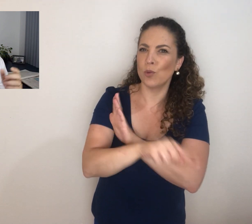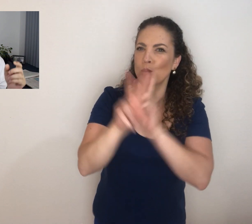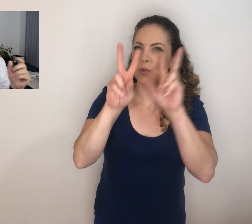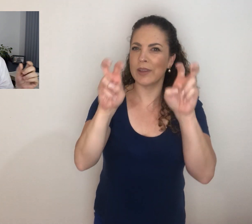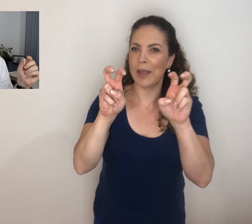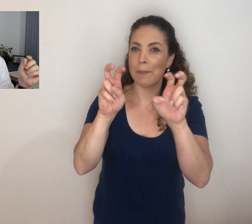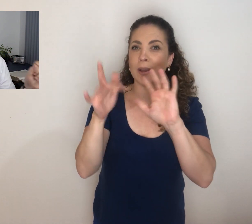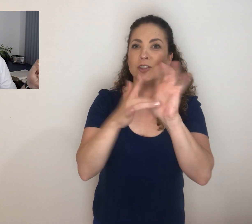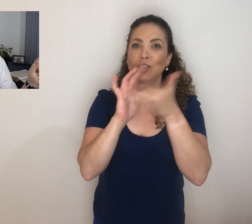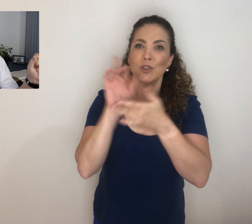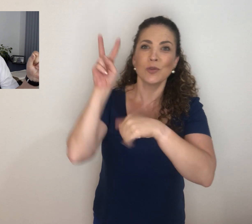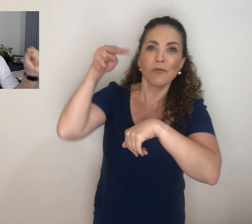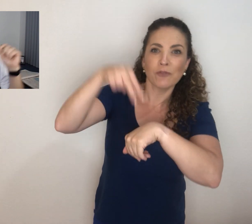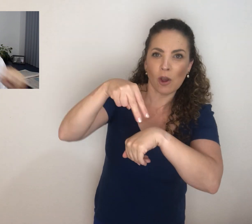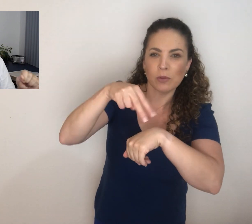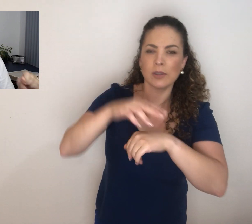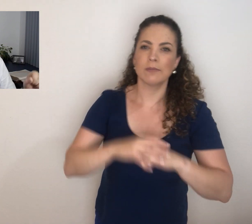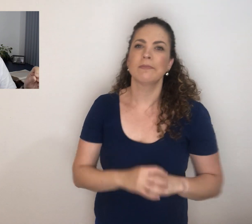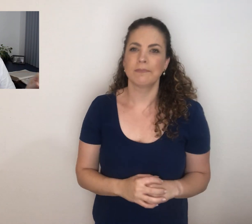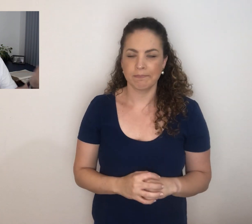tema, que